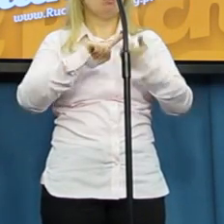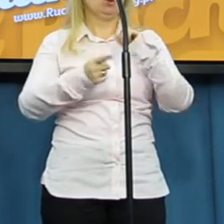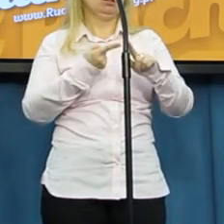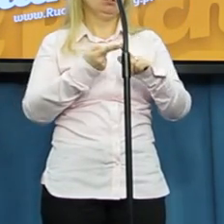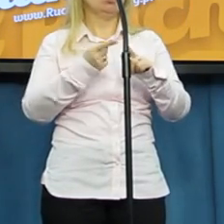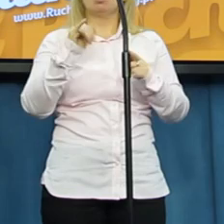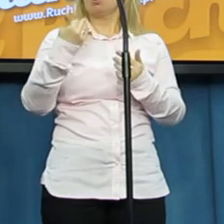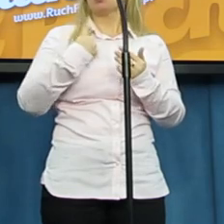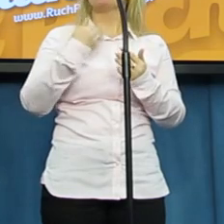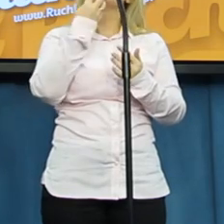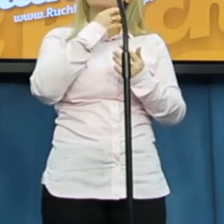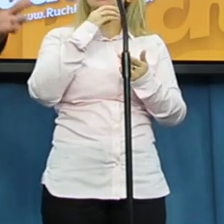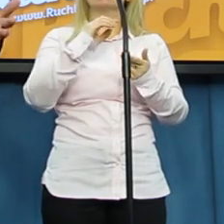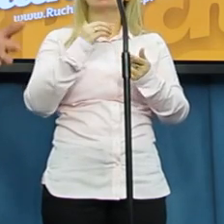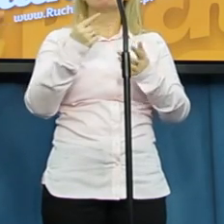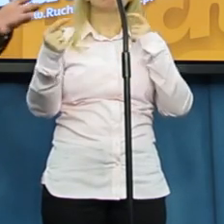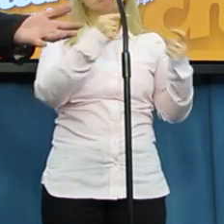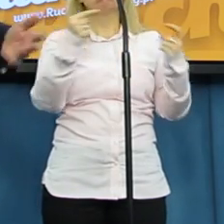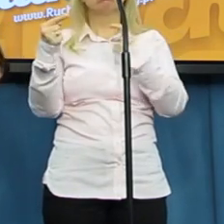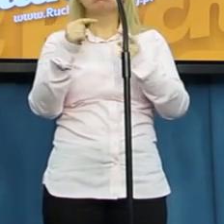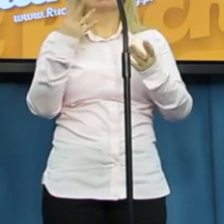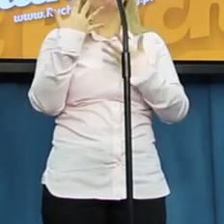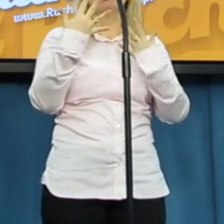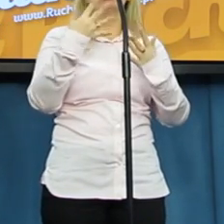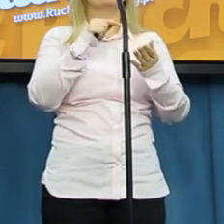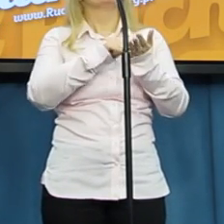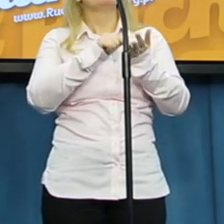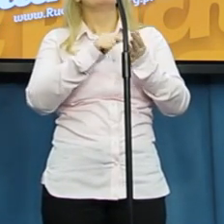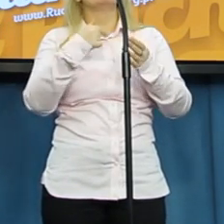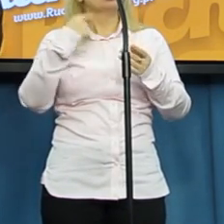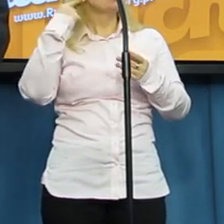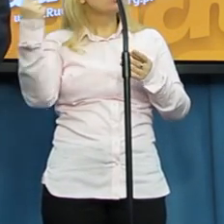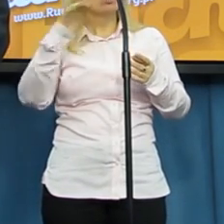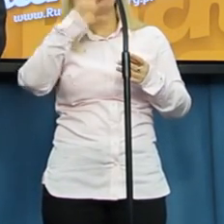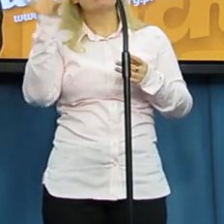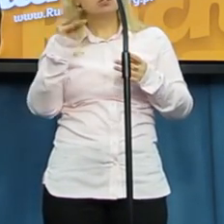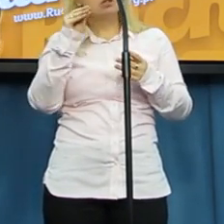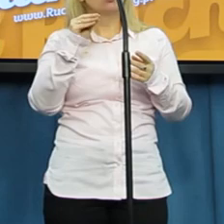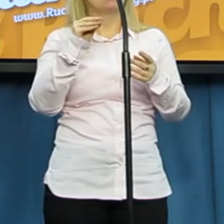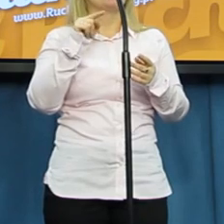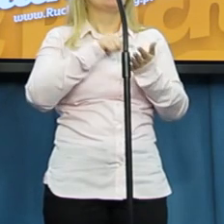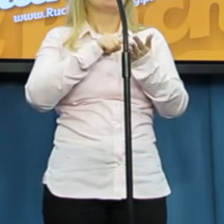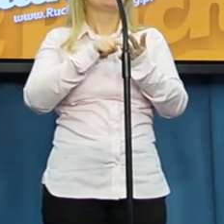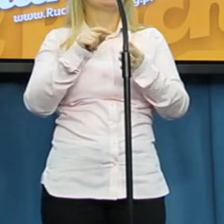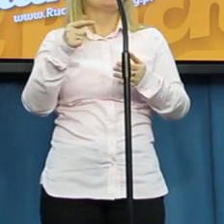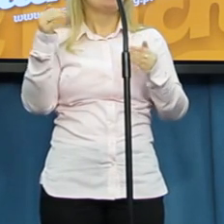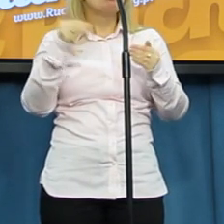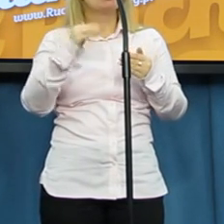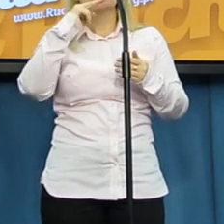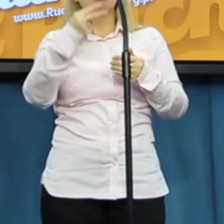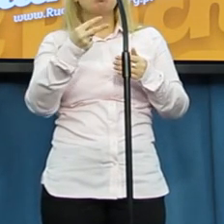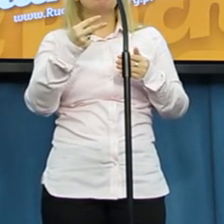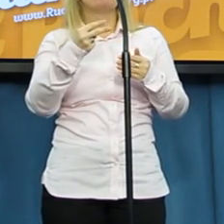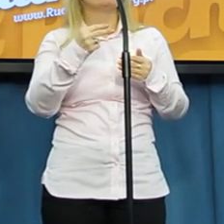przed szczytem, gdy premier wygłaszał swoje stanowisko, ja słuchałem tej debaty z zainteresowaniem. Można bardzo